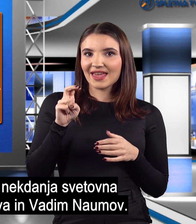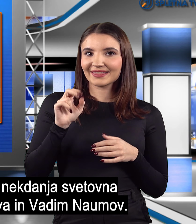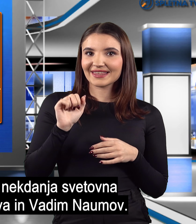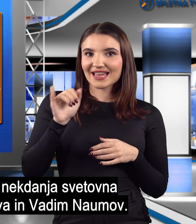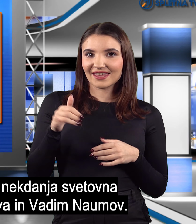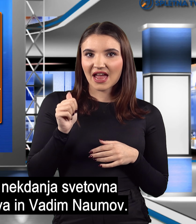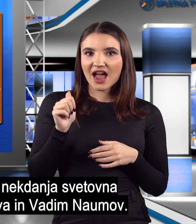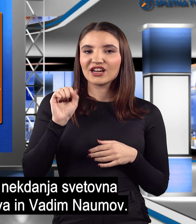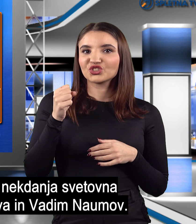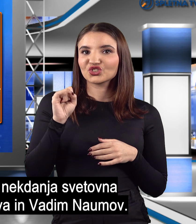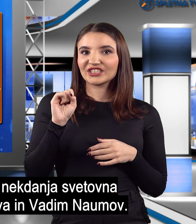Naumov.